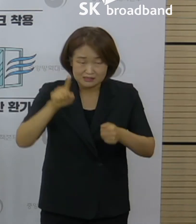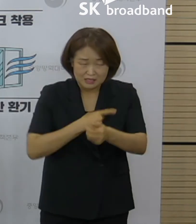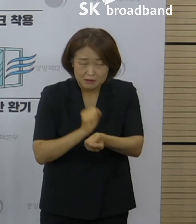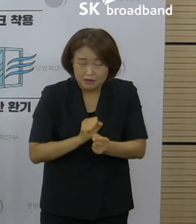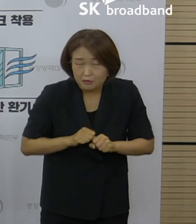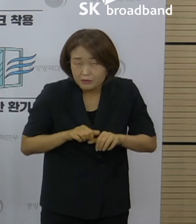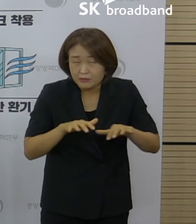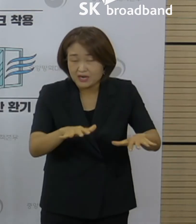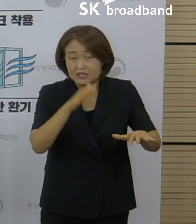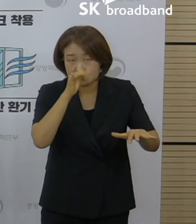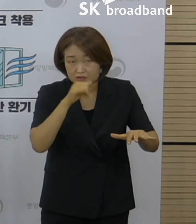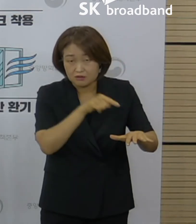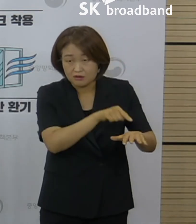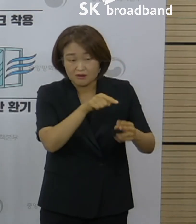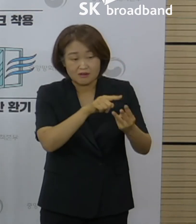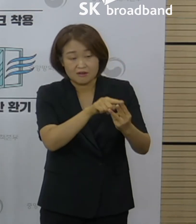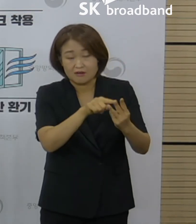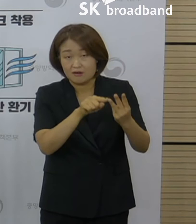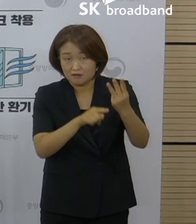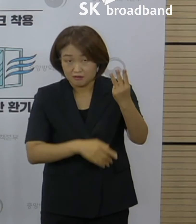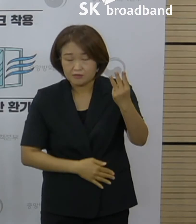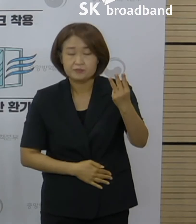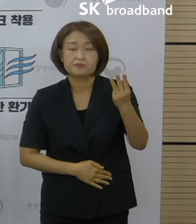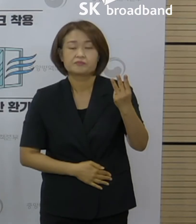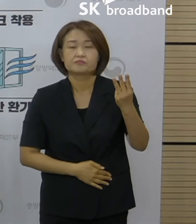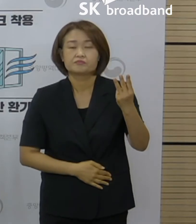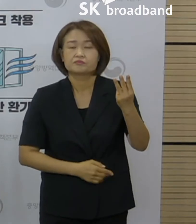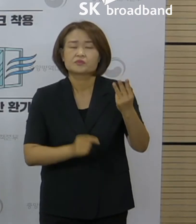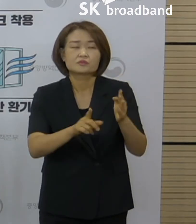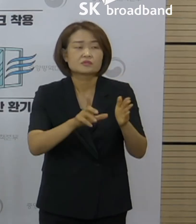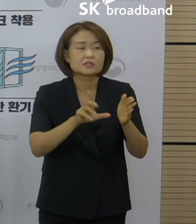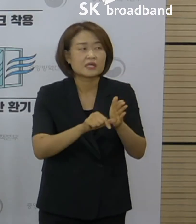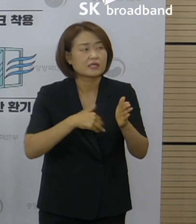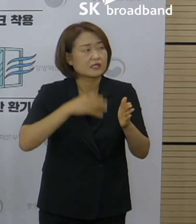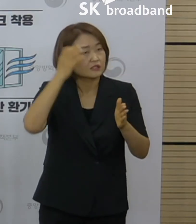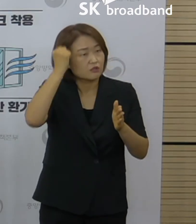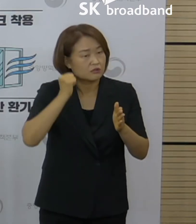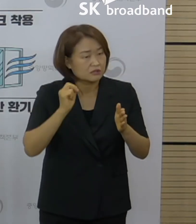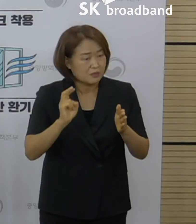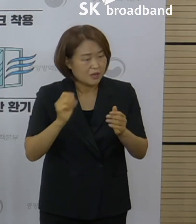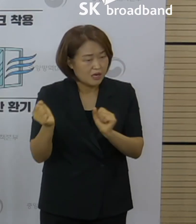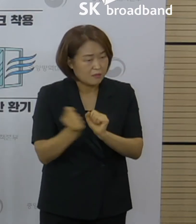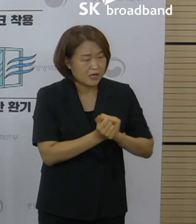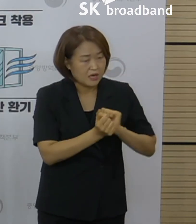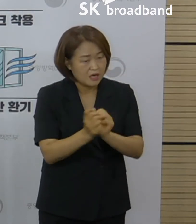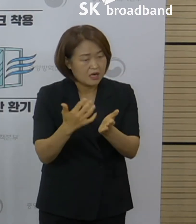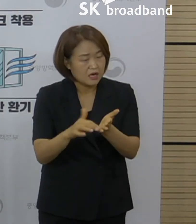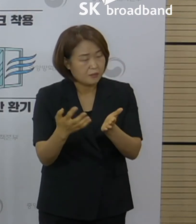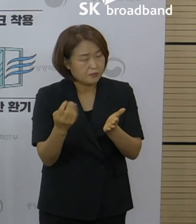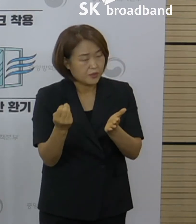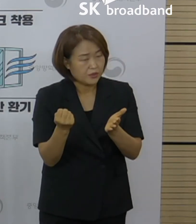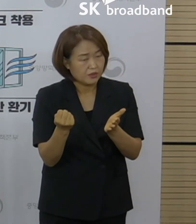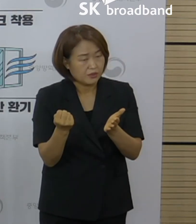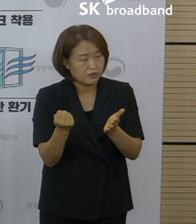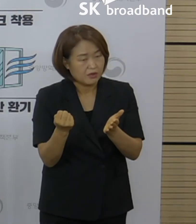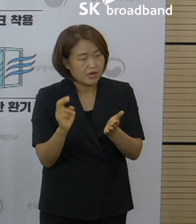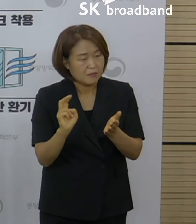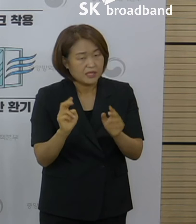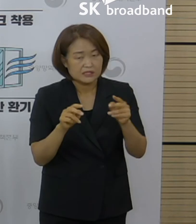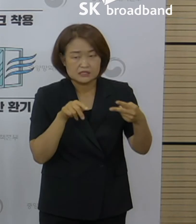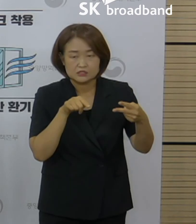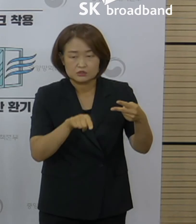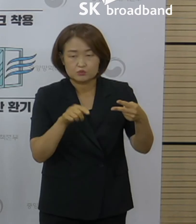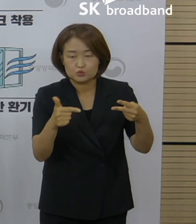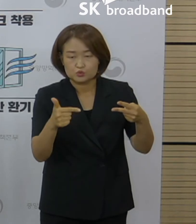등 보게 되면 그 당시에 각각 그 제 기억으로는 기초재생산지수 자체가